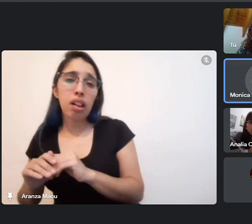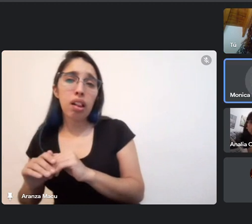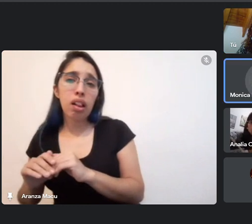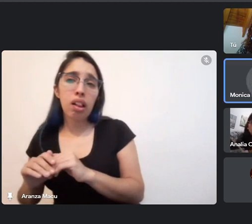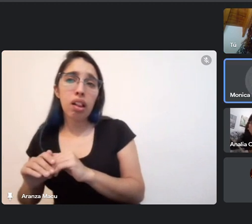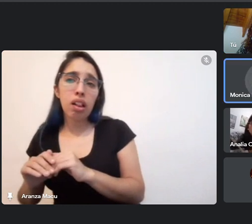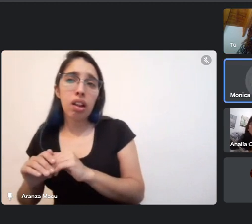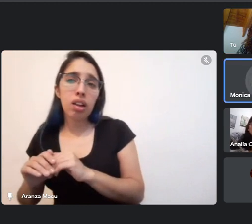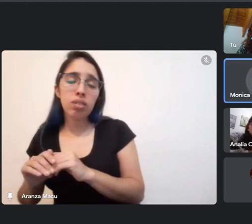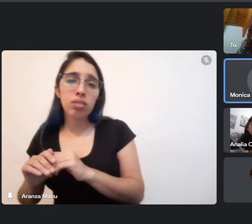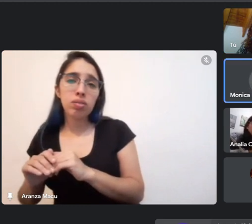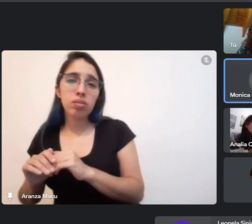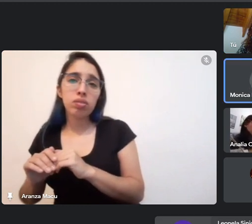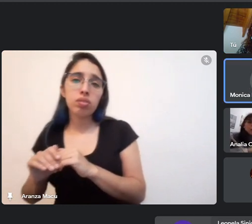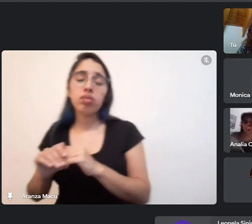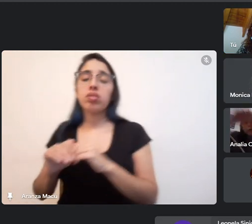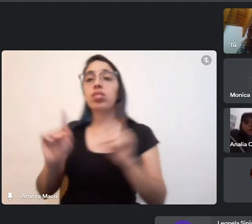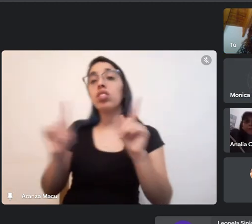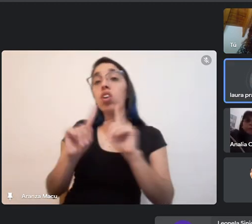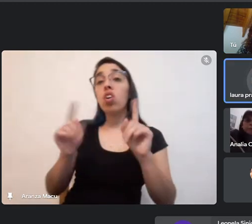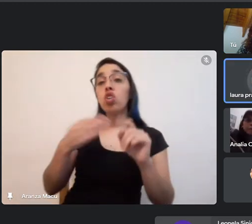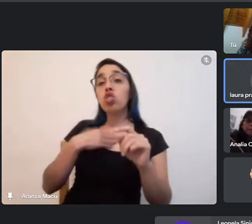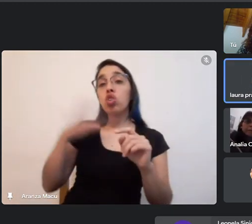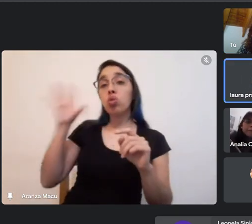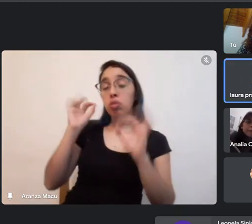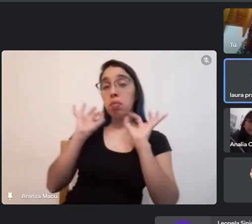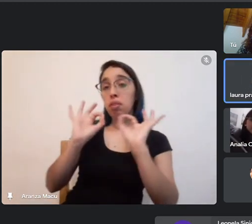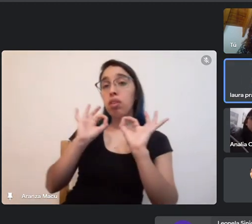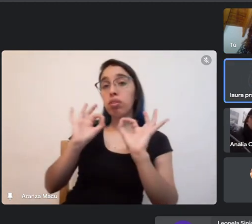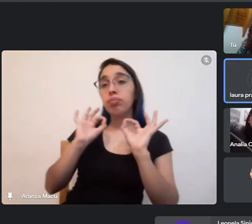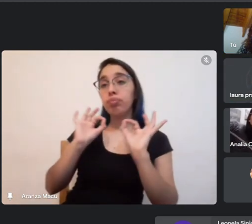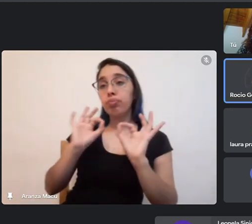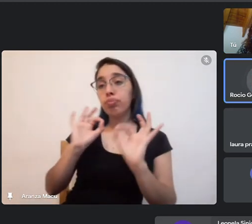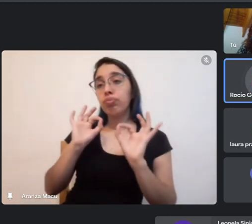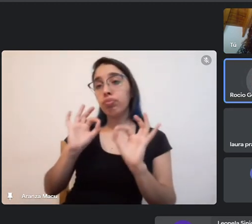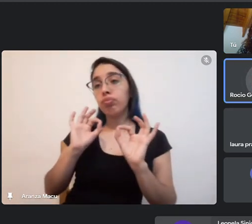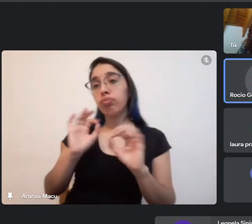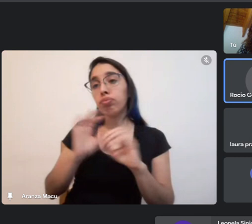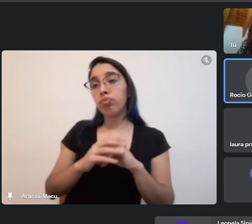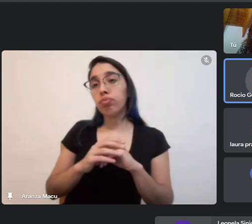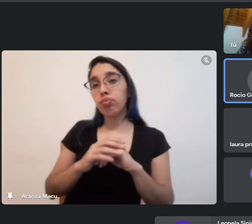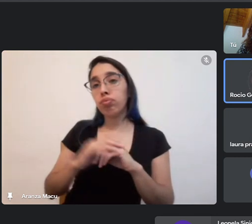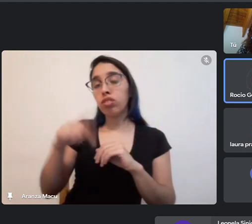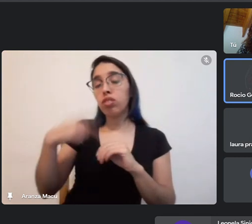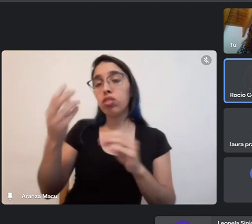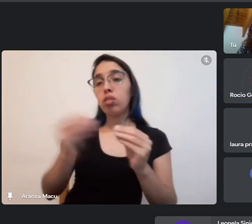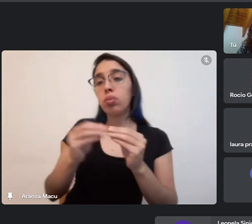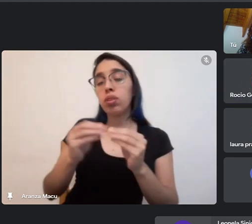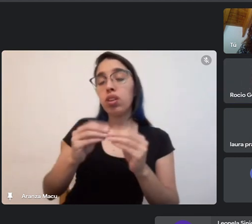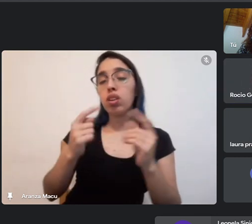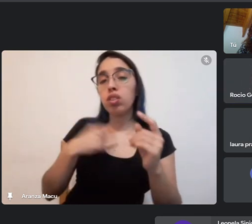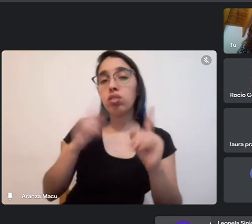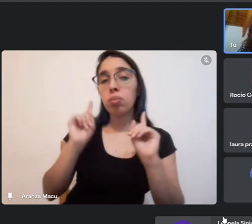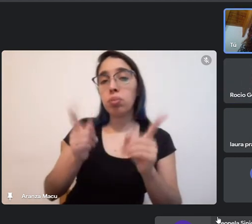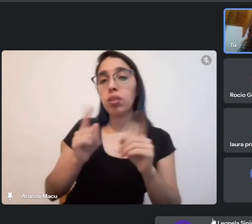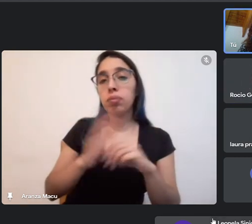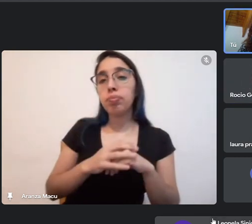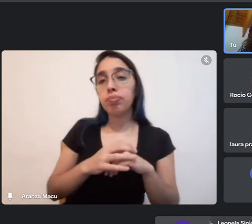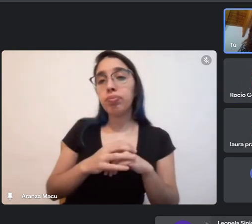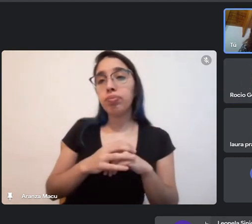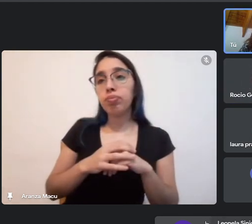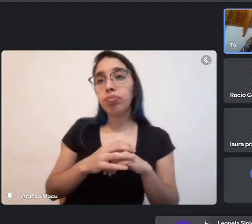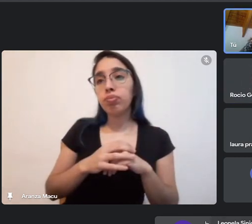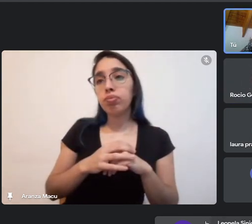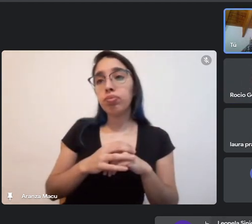yo escucho bien. Ah, Yo sí. escucho muy bien. Y Yo bajito. también escucho bien, profe. Ah, tal vez sea de tu